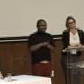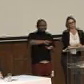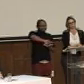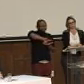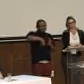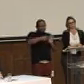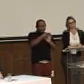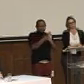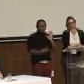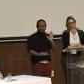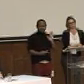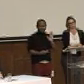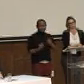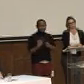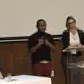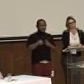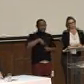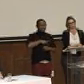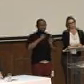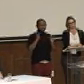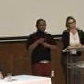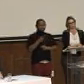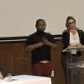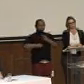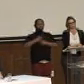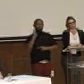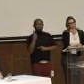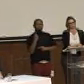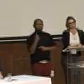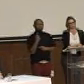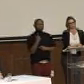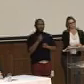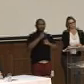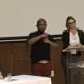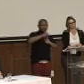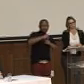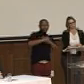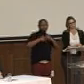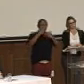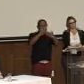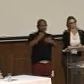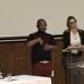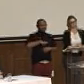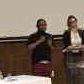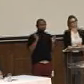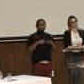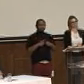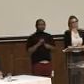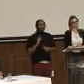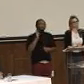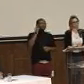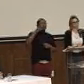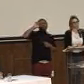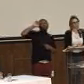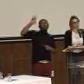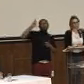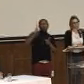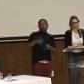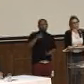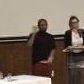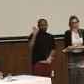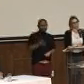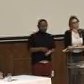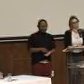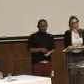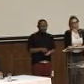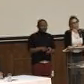base tecnológica, para que nós possamos avançar enquanto Instituto Federal de Brasília e possamos ser a instituição que nós sonhamos. Finalmente,